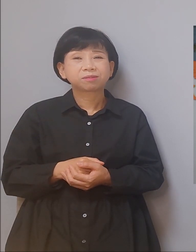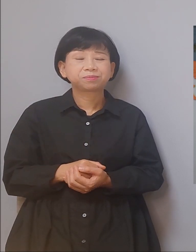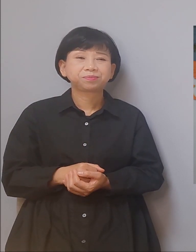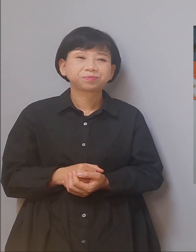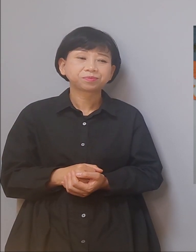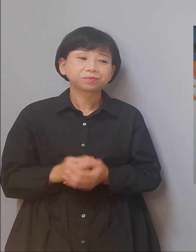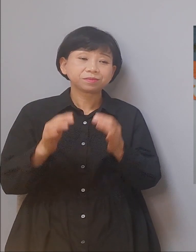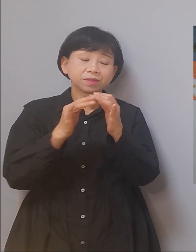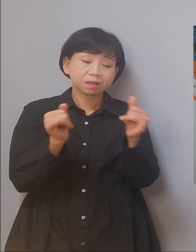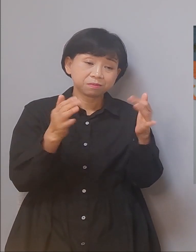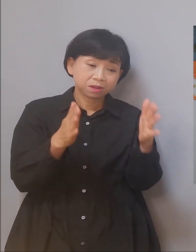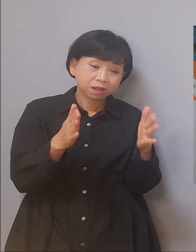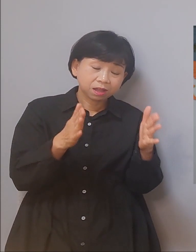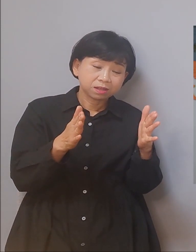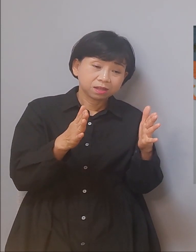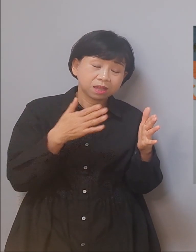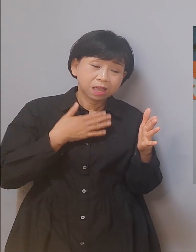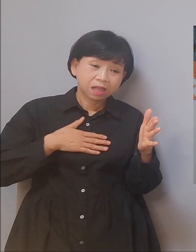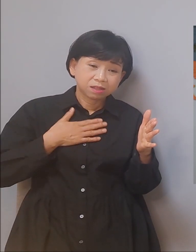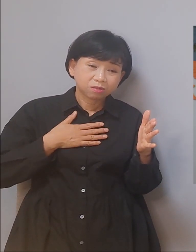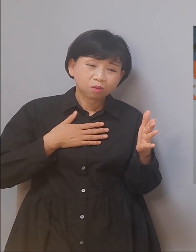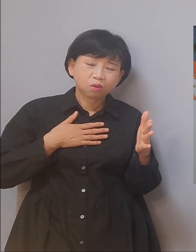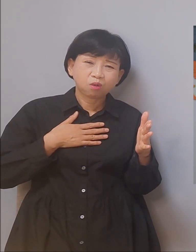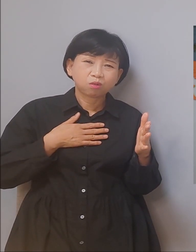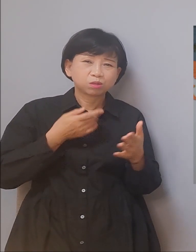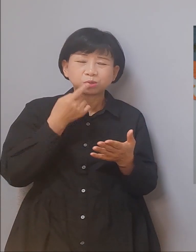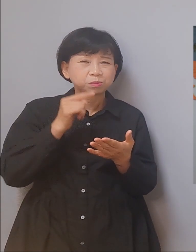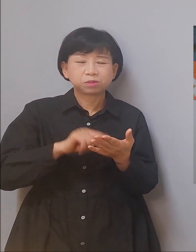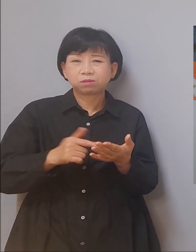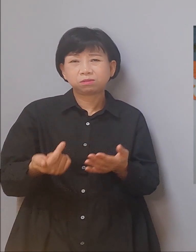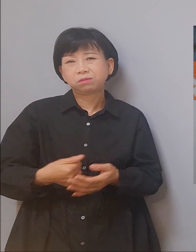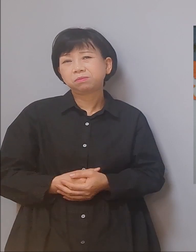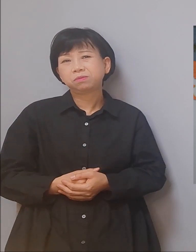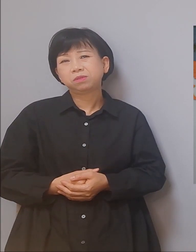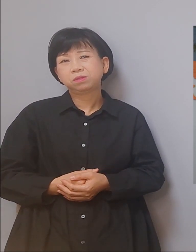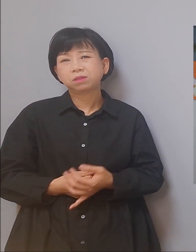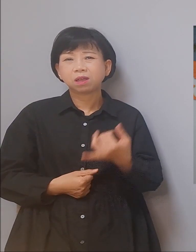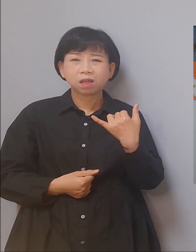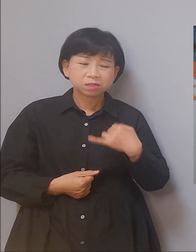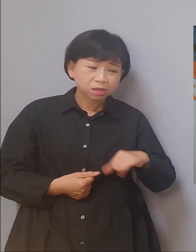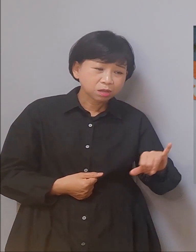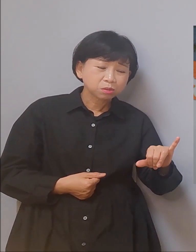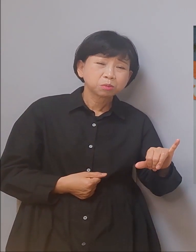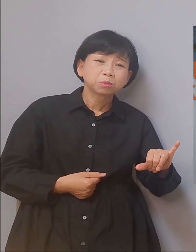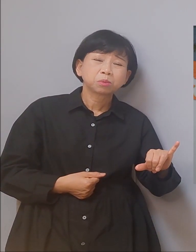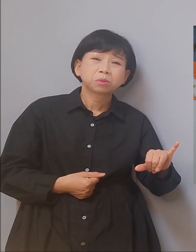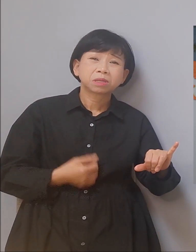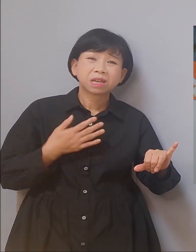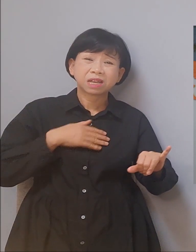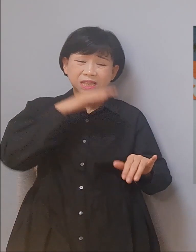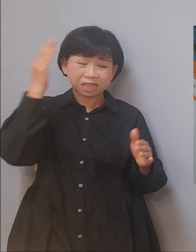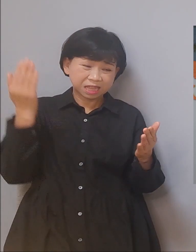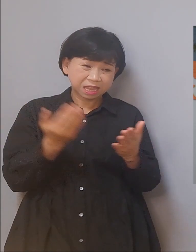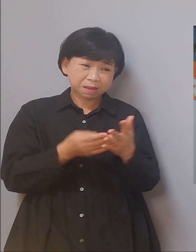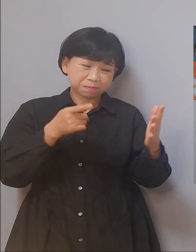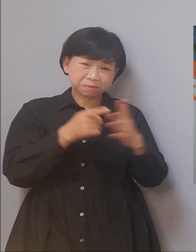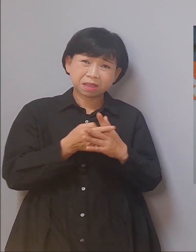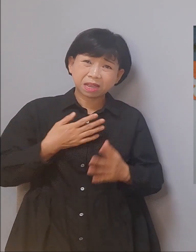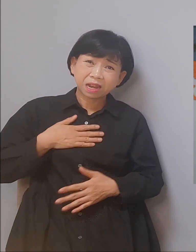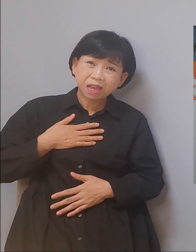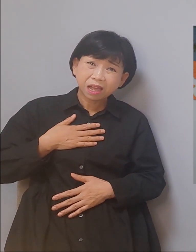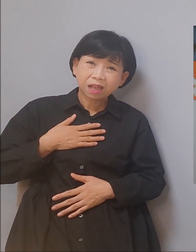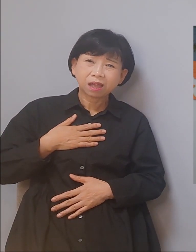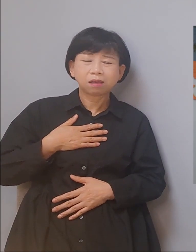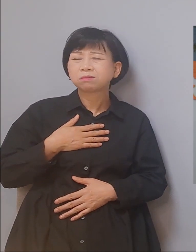것이 참으로 어렵습니다. 자녀는 어떻고요? 내 배 아파서 낳았던 자식이지만 도무지 그 속을